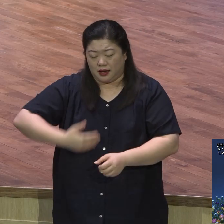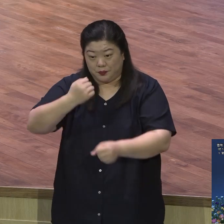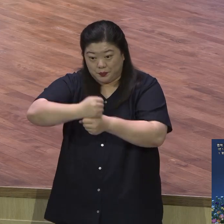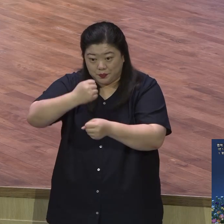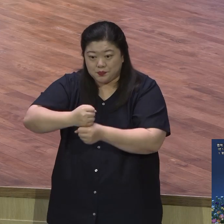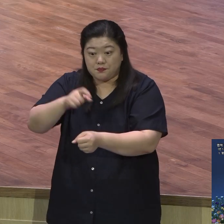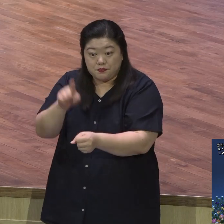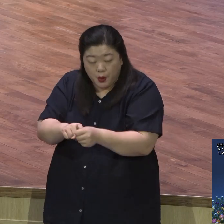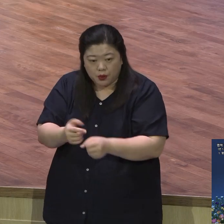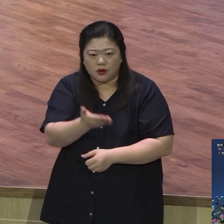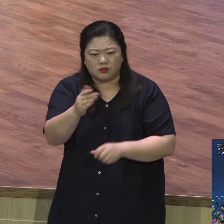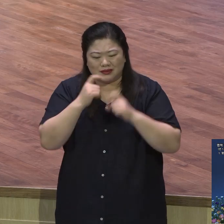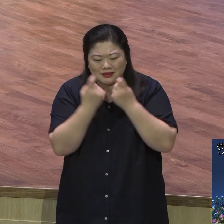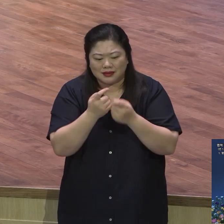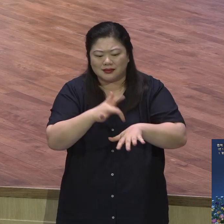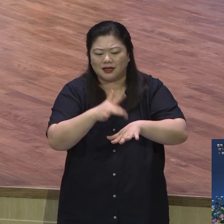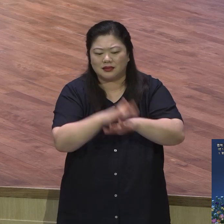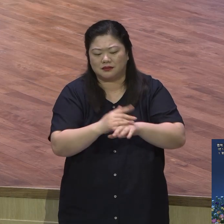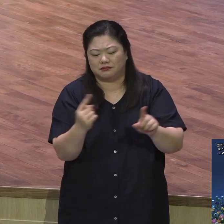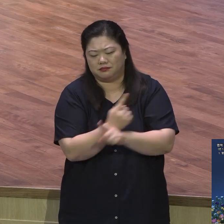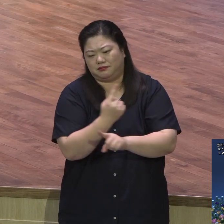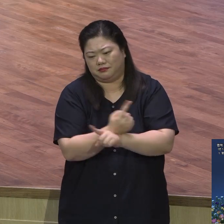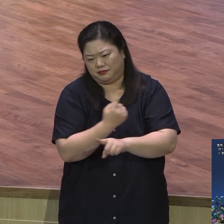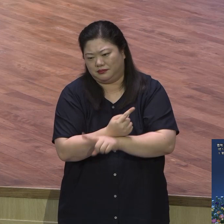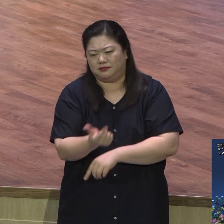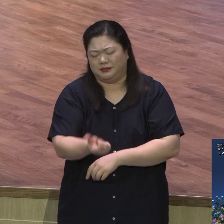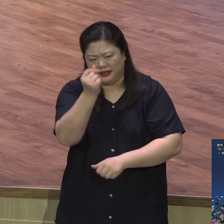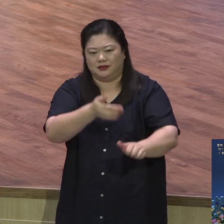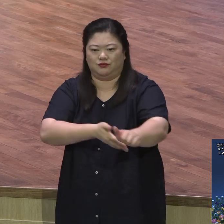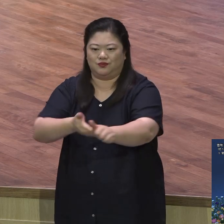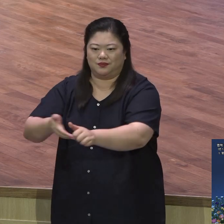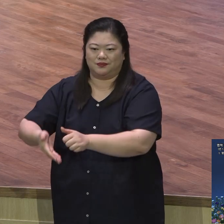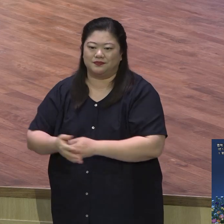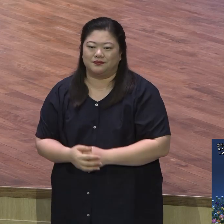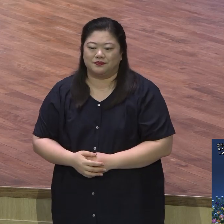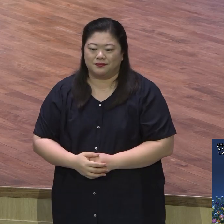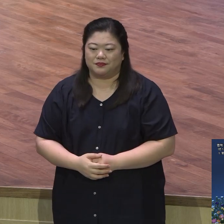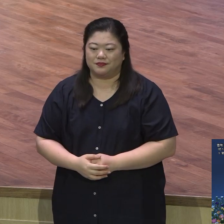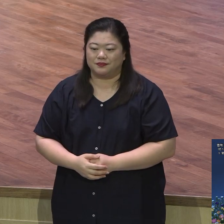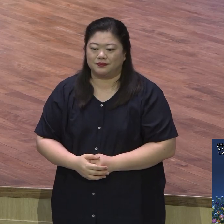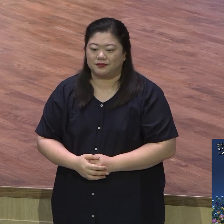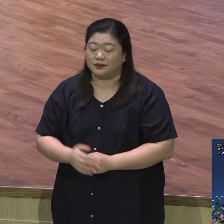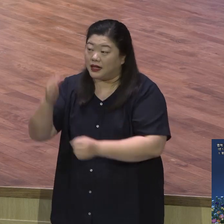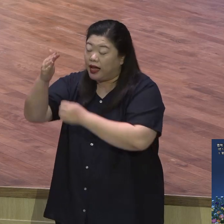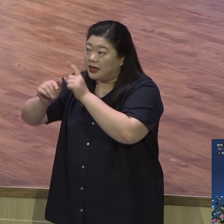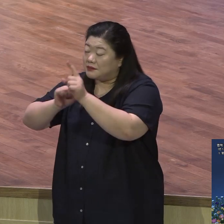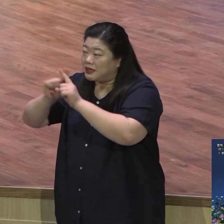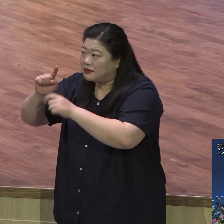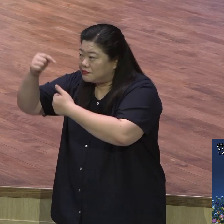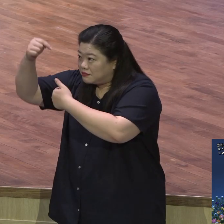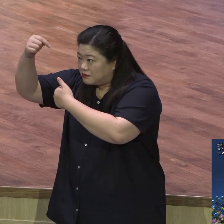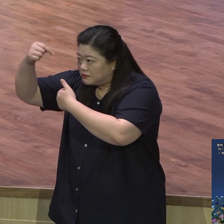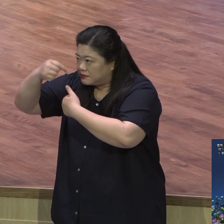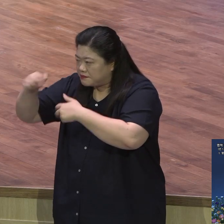체질을 바꾸시기 바랍니다 빨리 갱신해야 돼요 하나님께서 주시는 말씀에 적시 순종